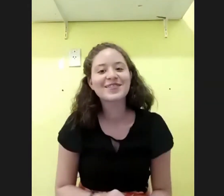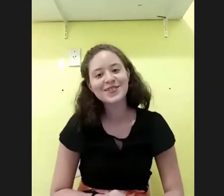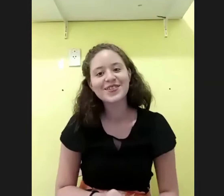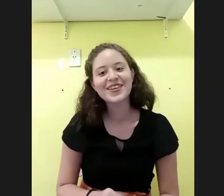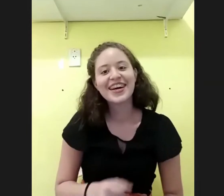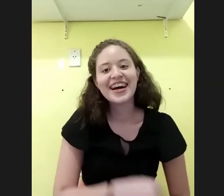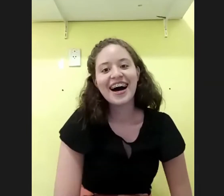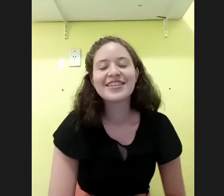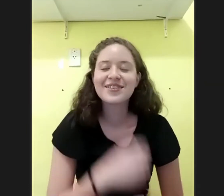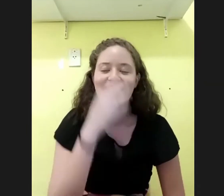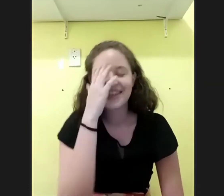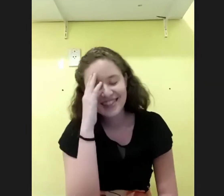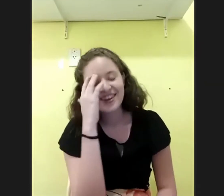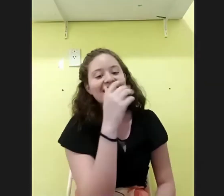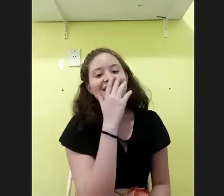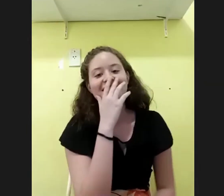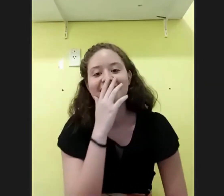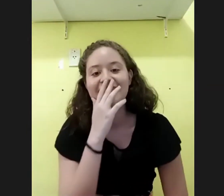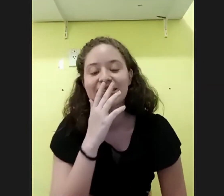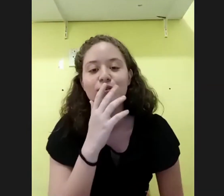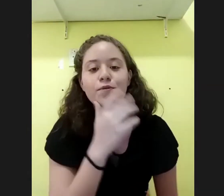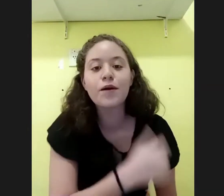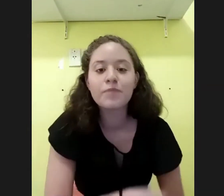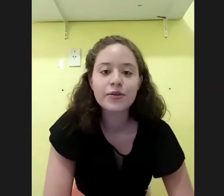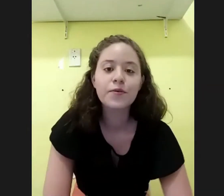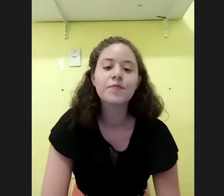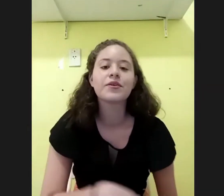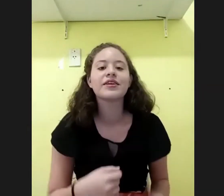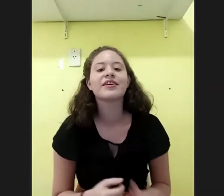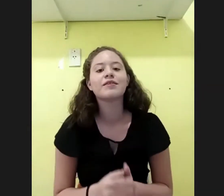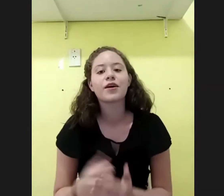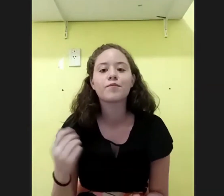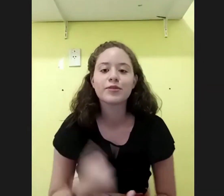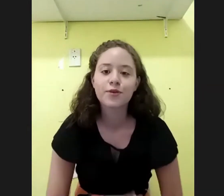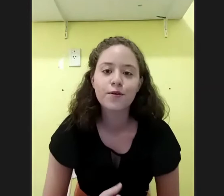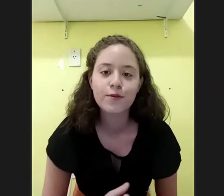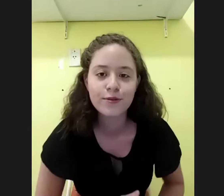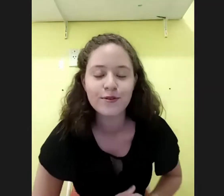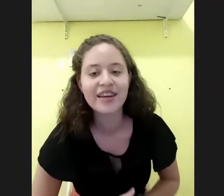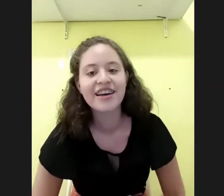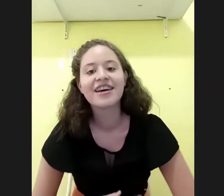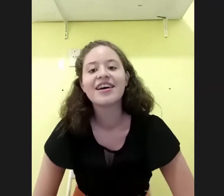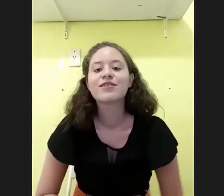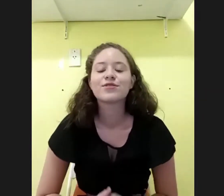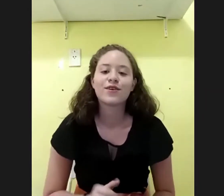surdo. Aí eu, ai não. Aí até que um amigo me recomendou o curso, né, do